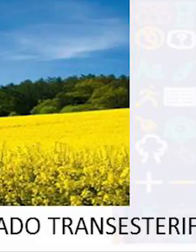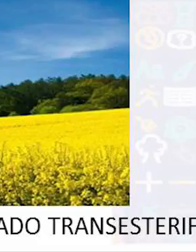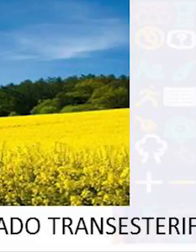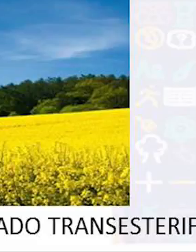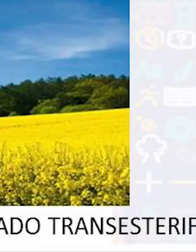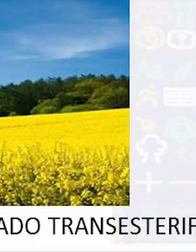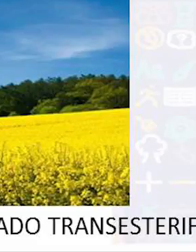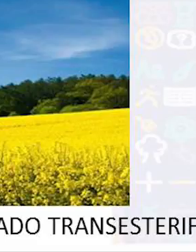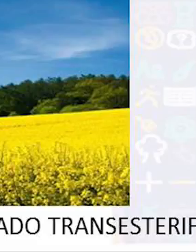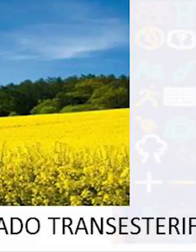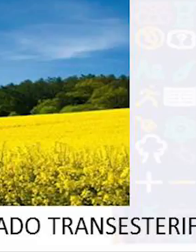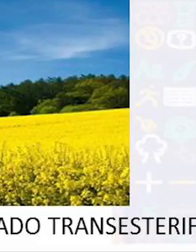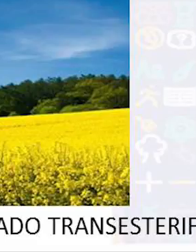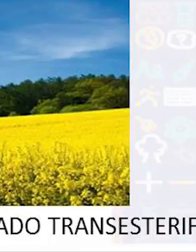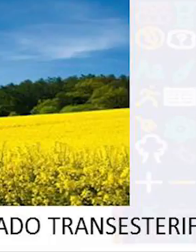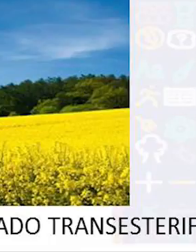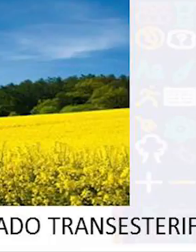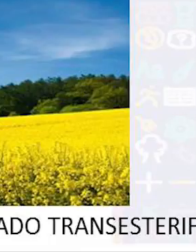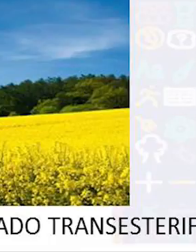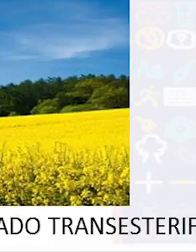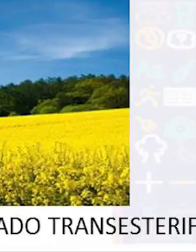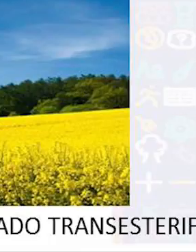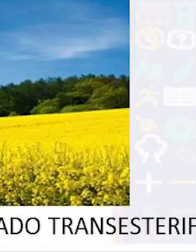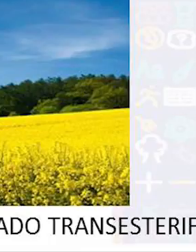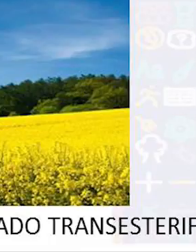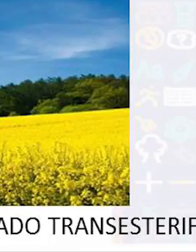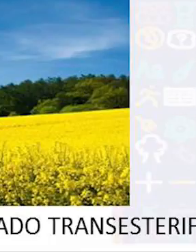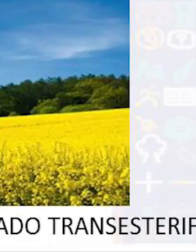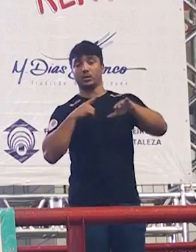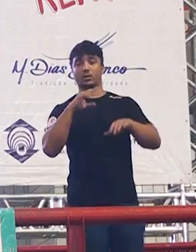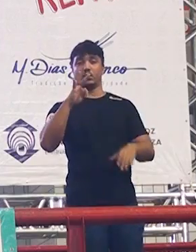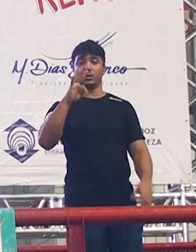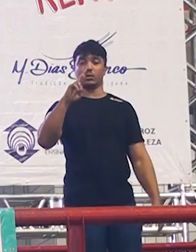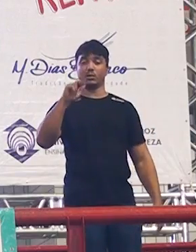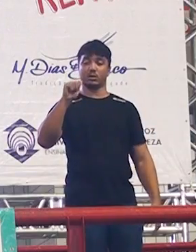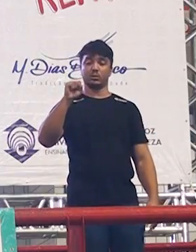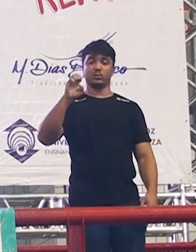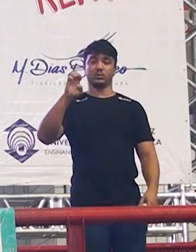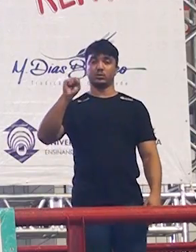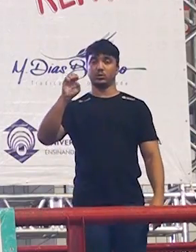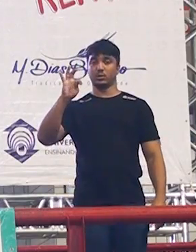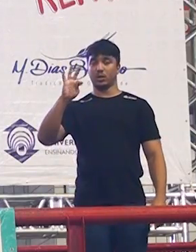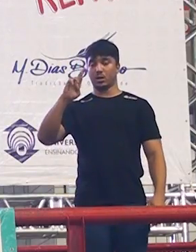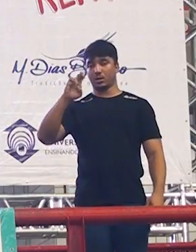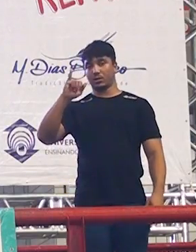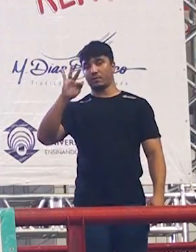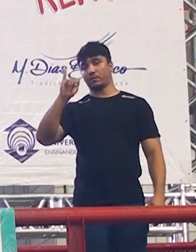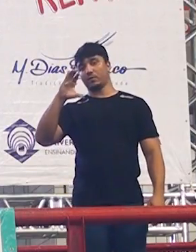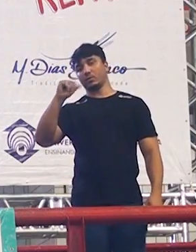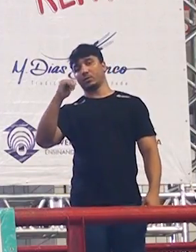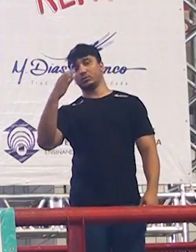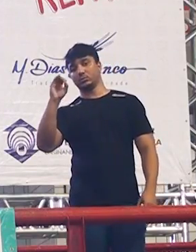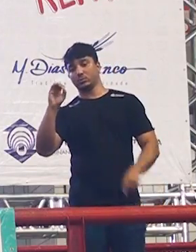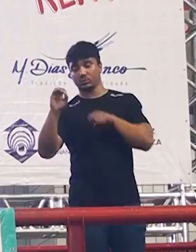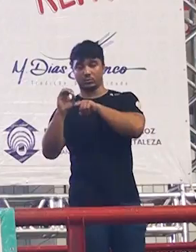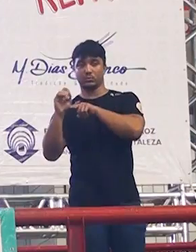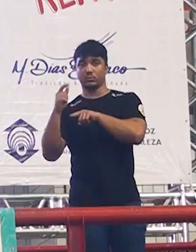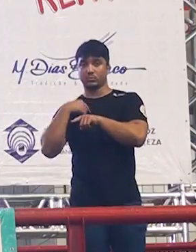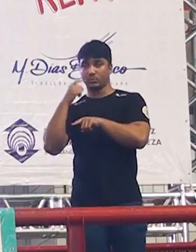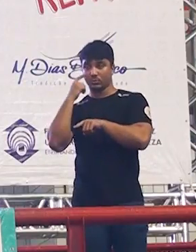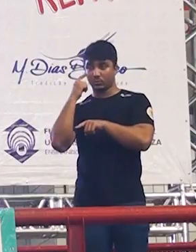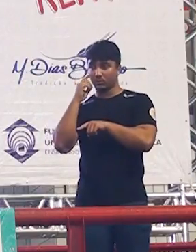chamada transesterificação, não precisa se preocupar com esse nome, não precisa se preocupar com essa